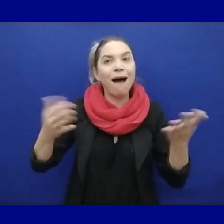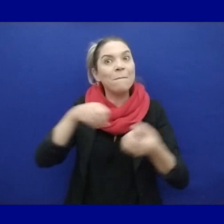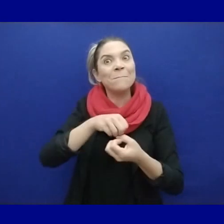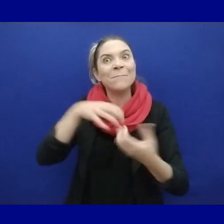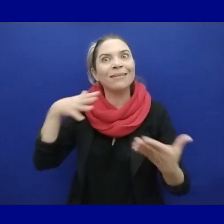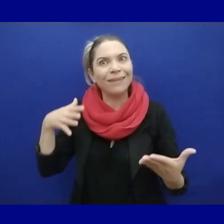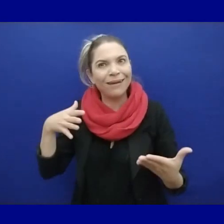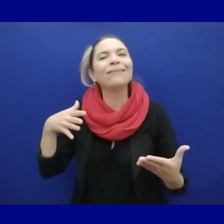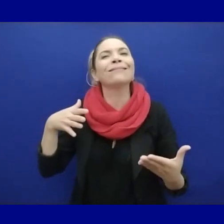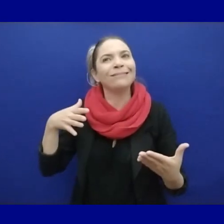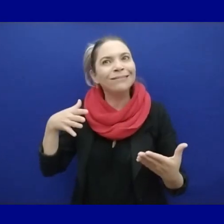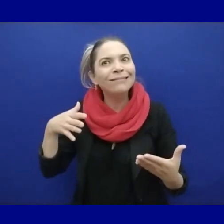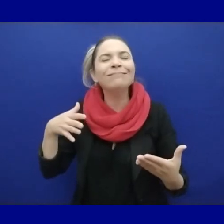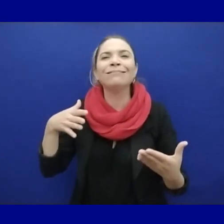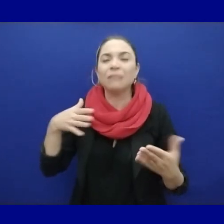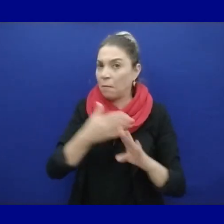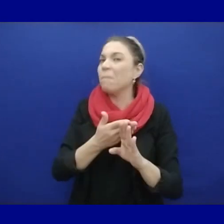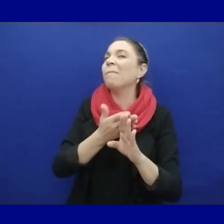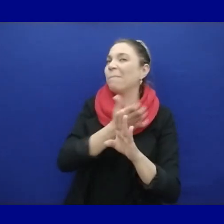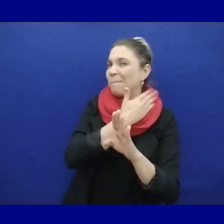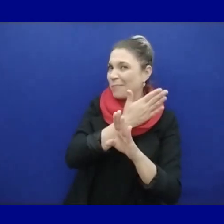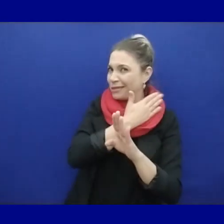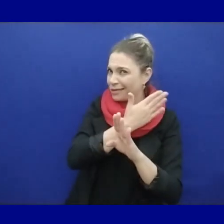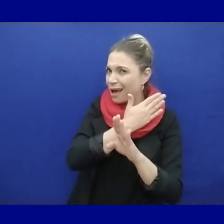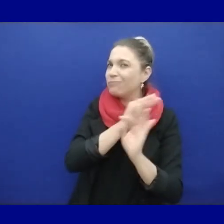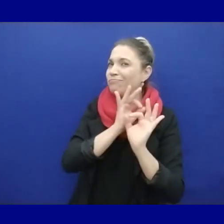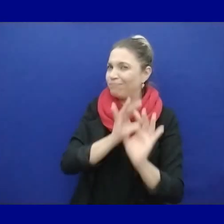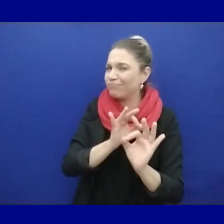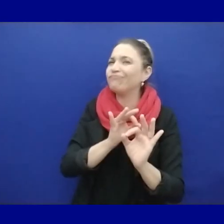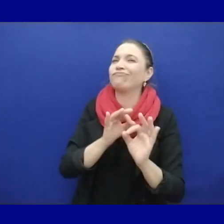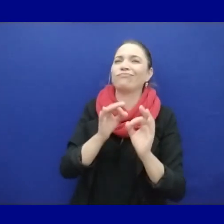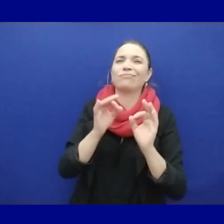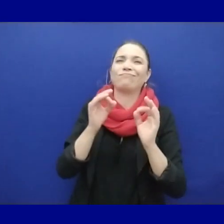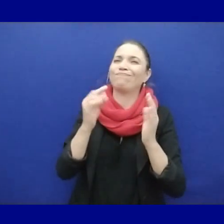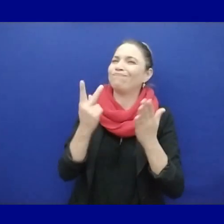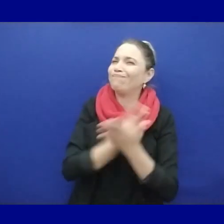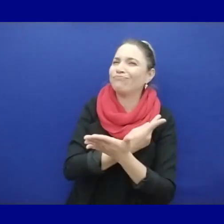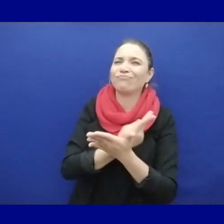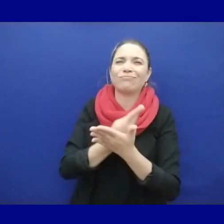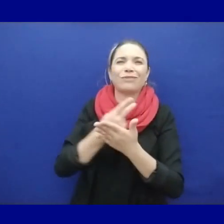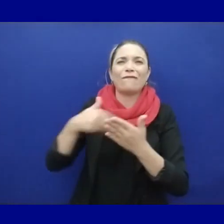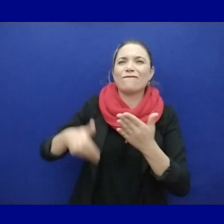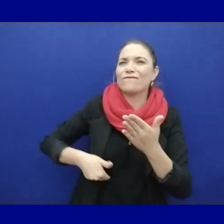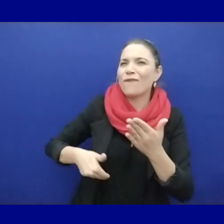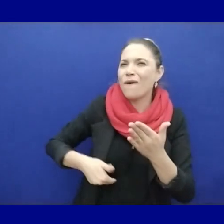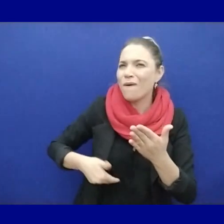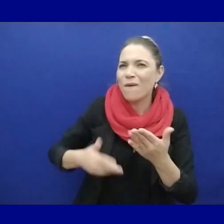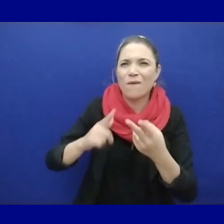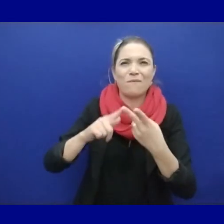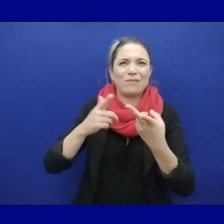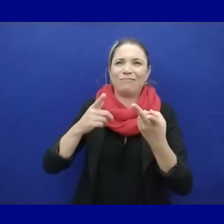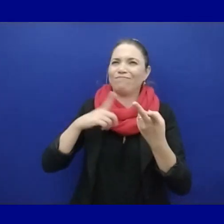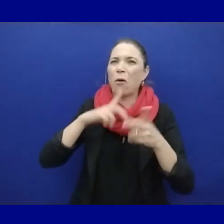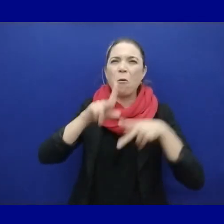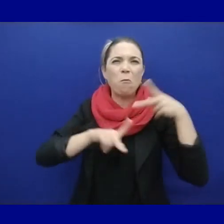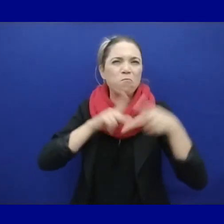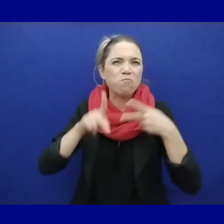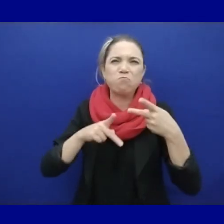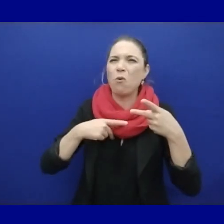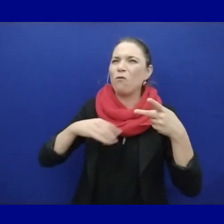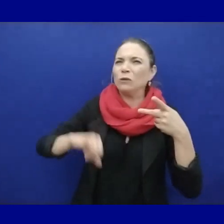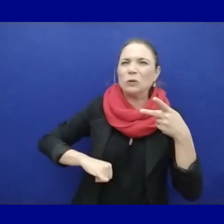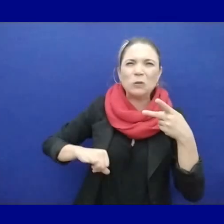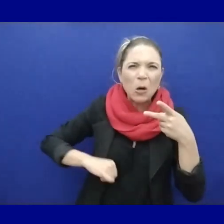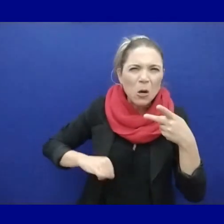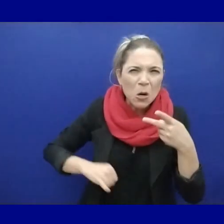a Judéia. Naqueles dias, muitos já estavam querendo transformar Jesus no monarca desse mundo,